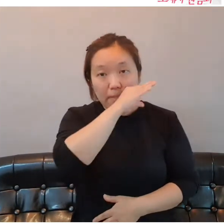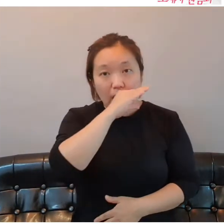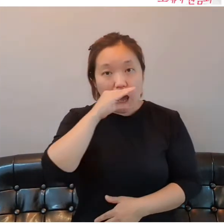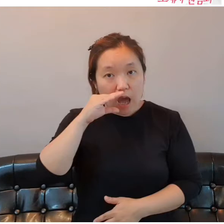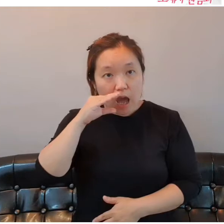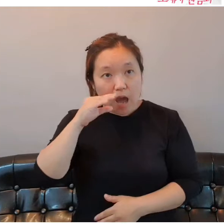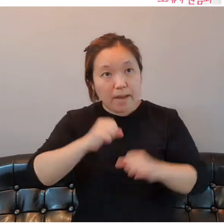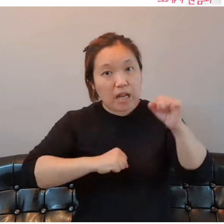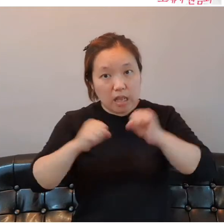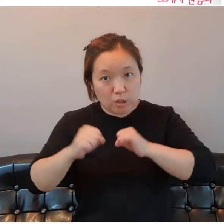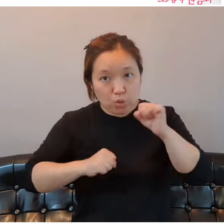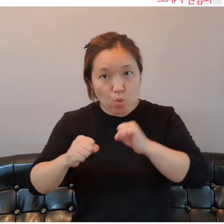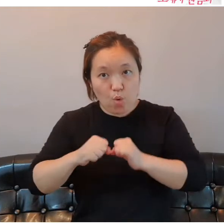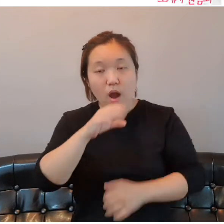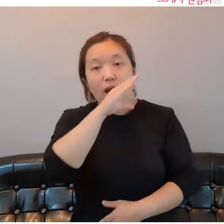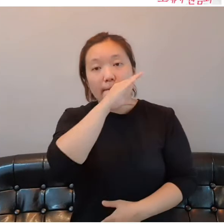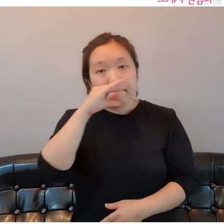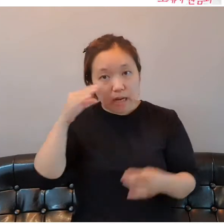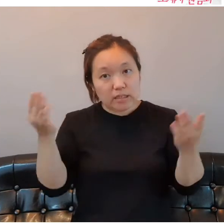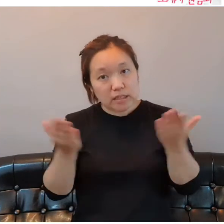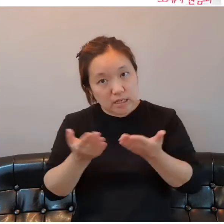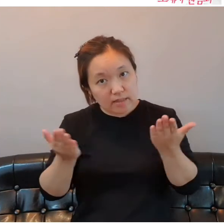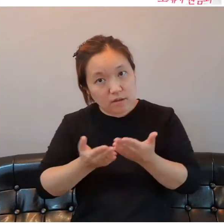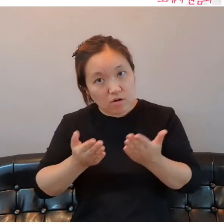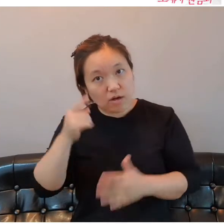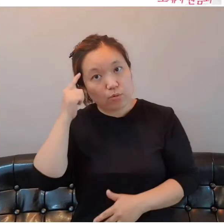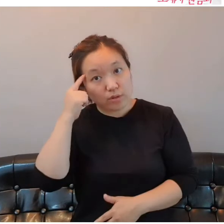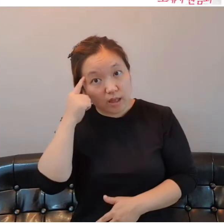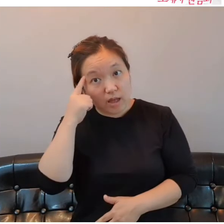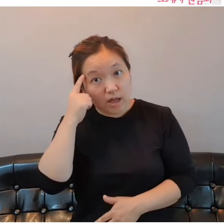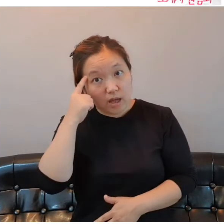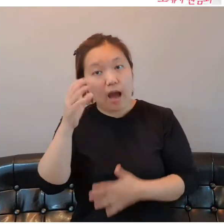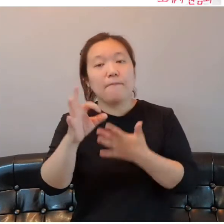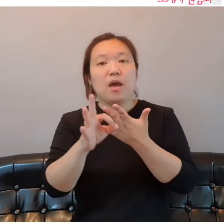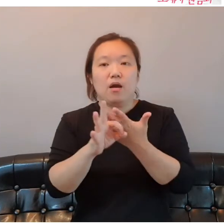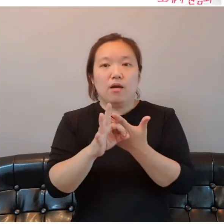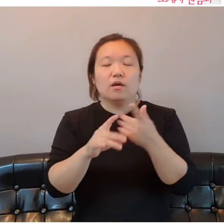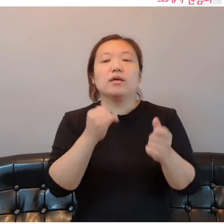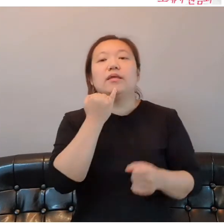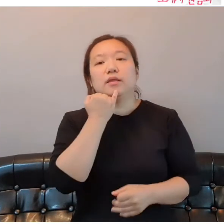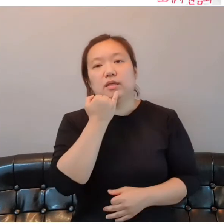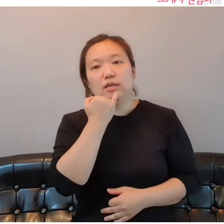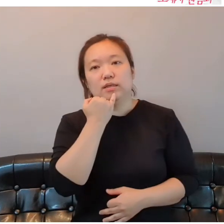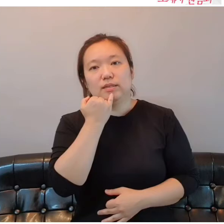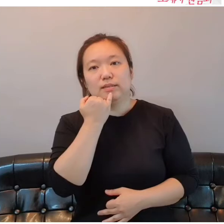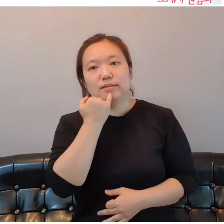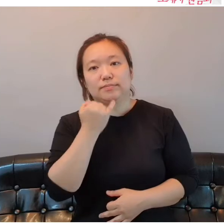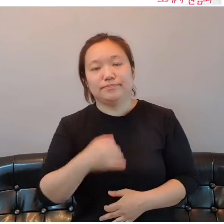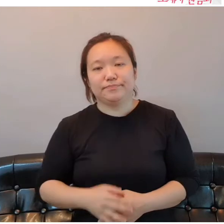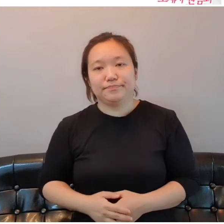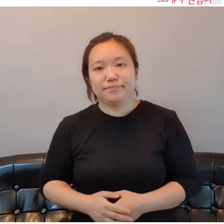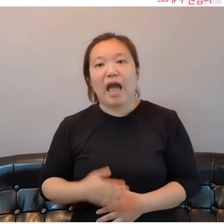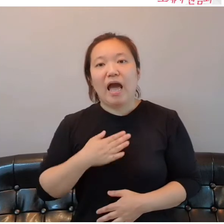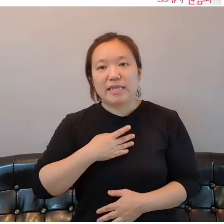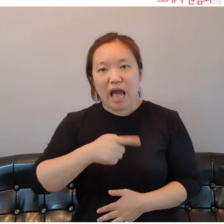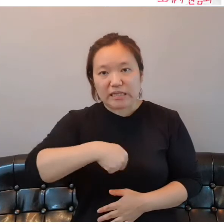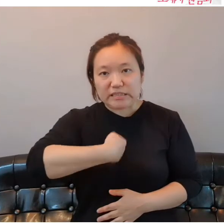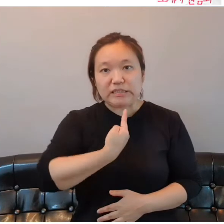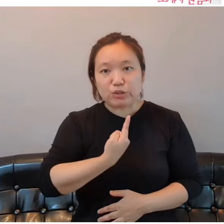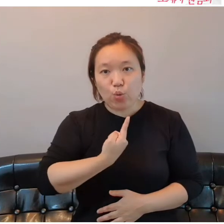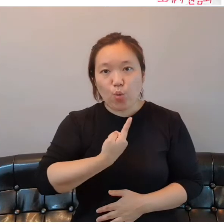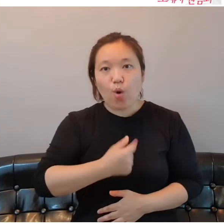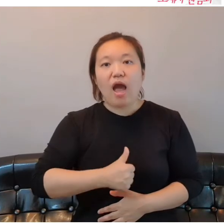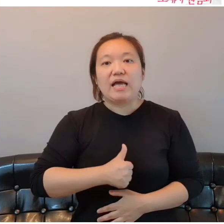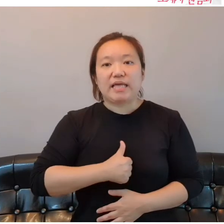분명히 옳은 일을 했는데 다른 사람이 몰라준다고 거기에 매몰되어서는 안 돼요. 자존감을 가지고